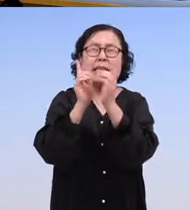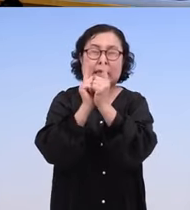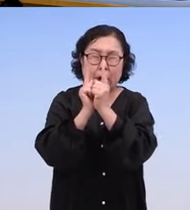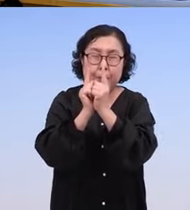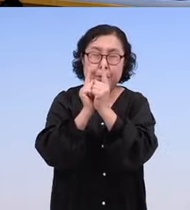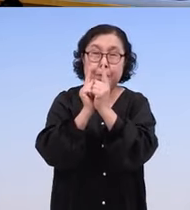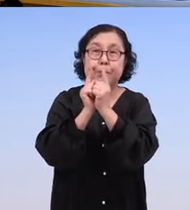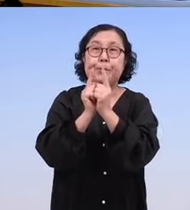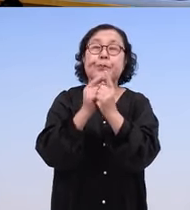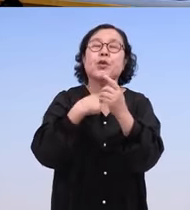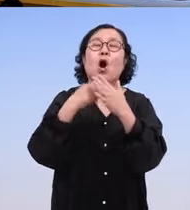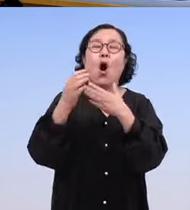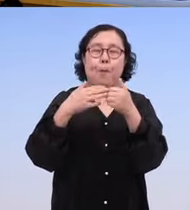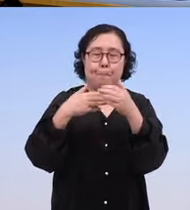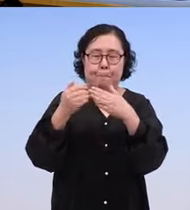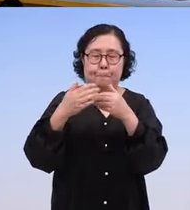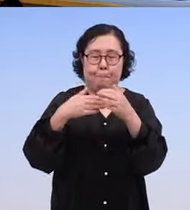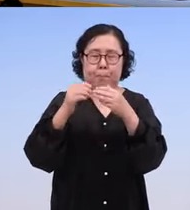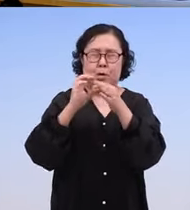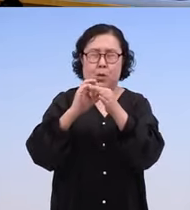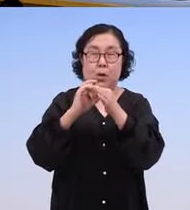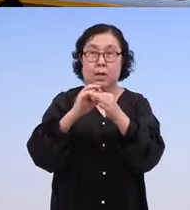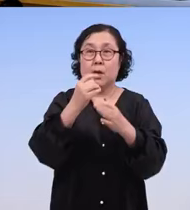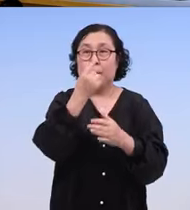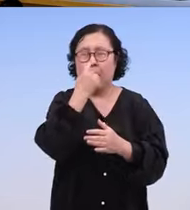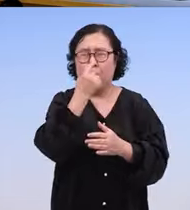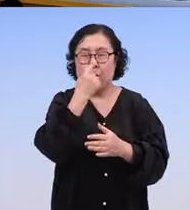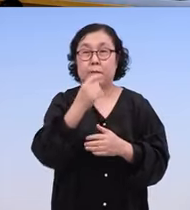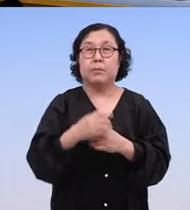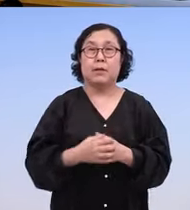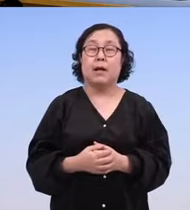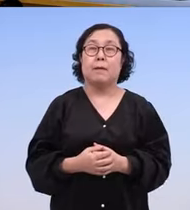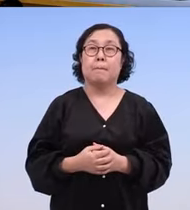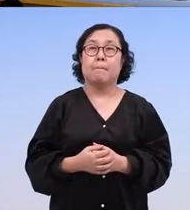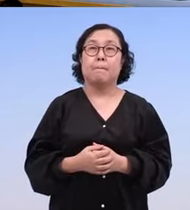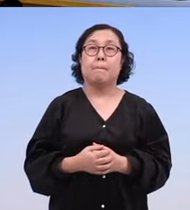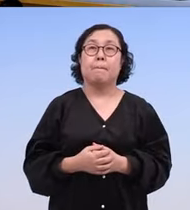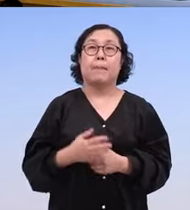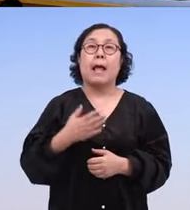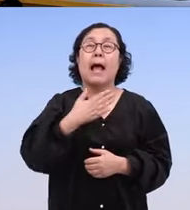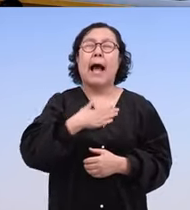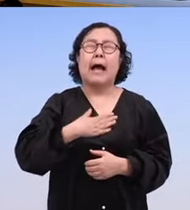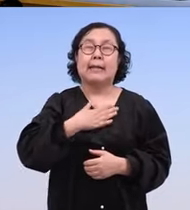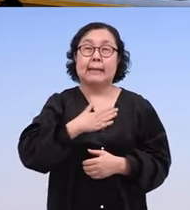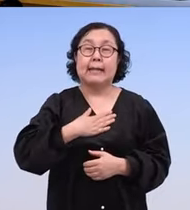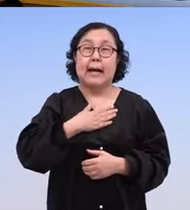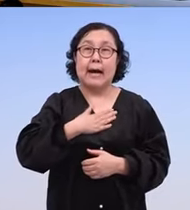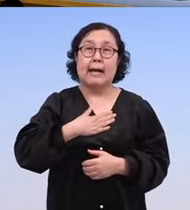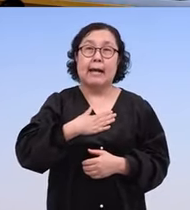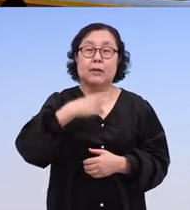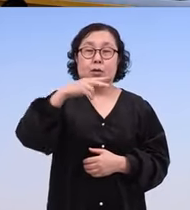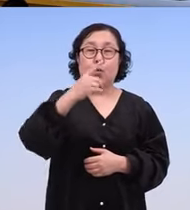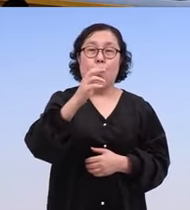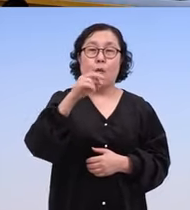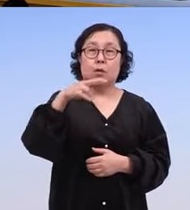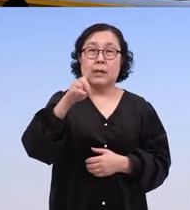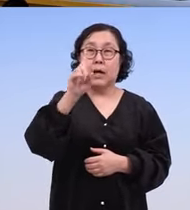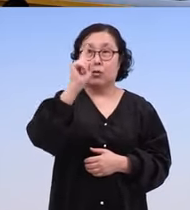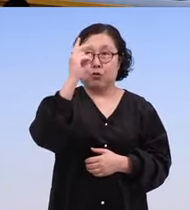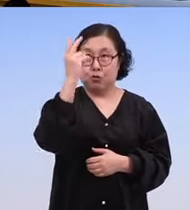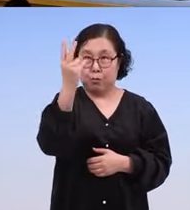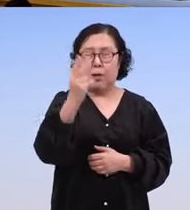경험하면서 배우는 그 배움을 말하는데요, 여기서 지금 강조점이 뭐냐 하면은 지금 안다라는 동사가 두 번 나오고 있지